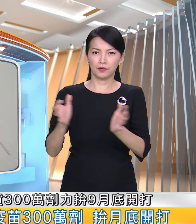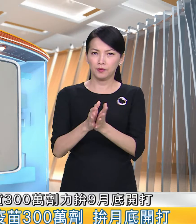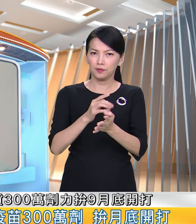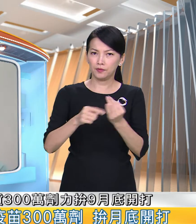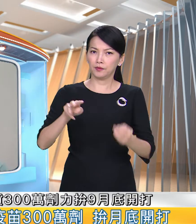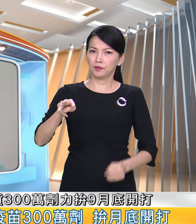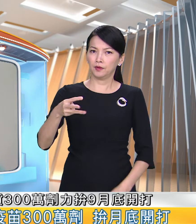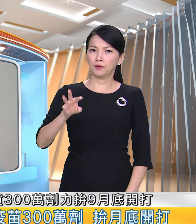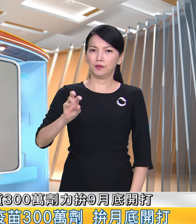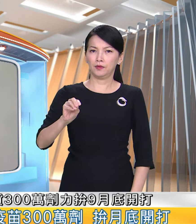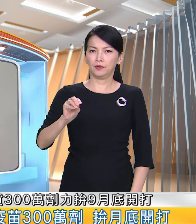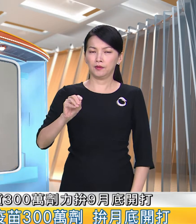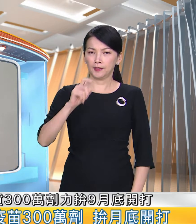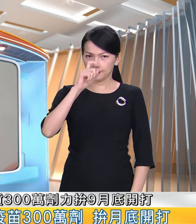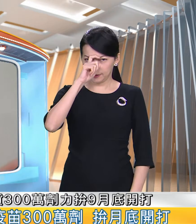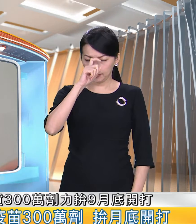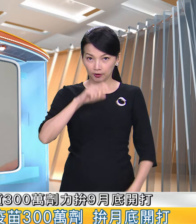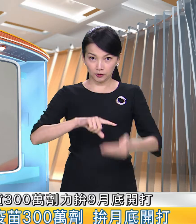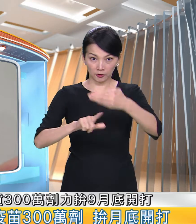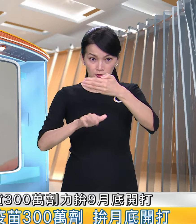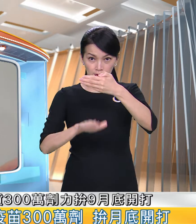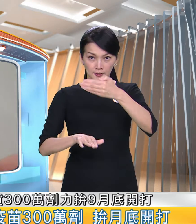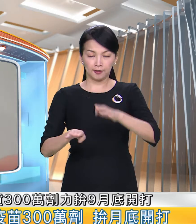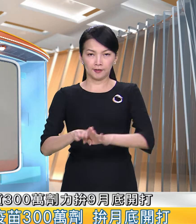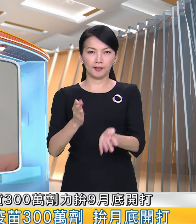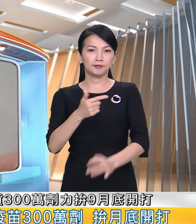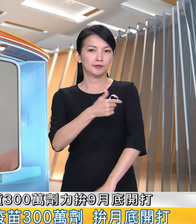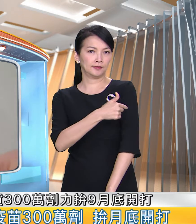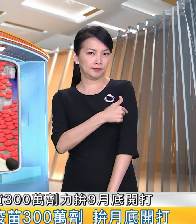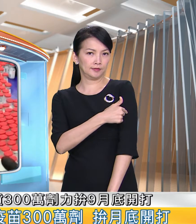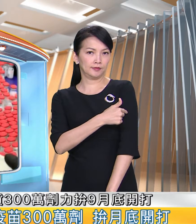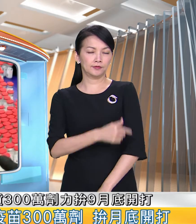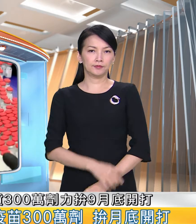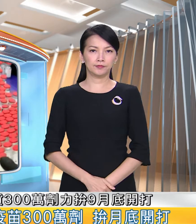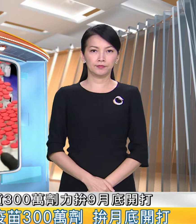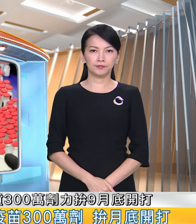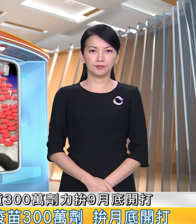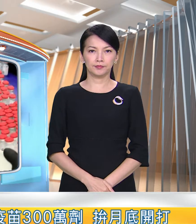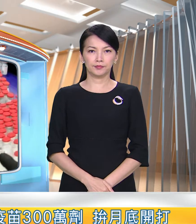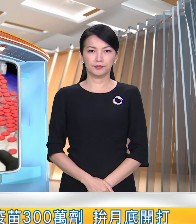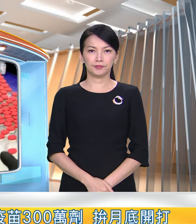会到货300万剂，力拼9月底开打。